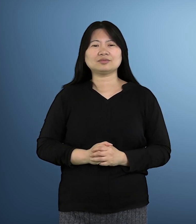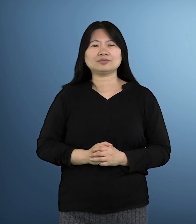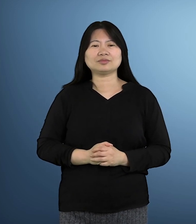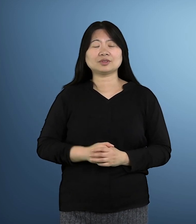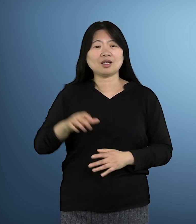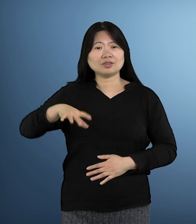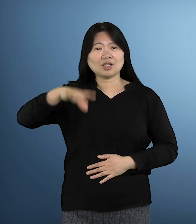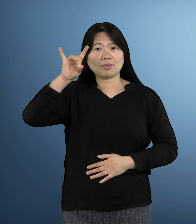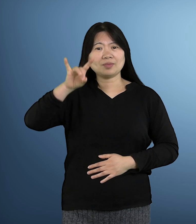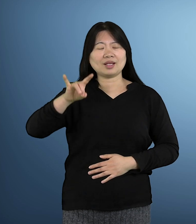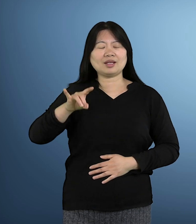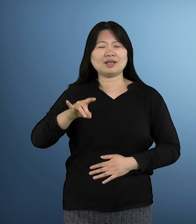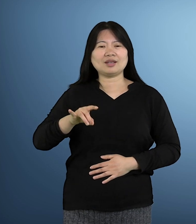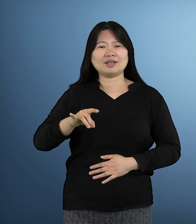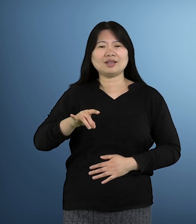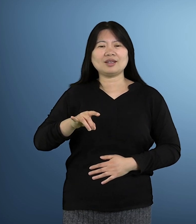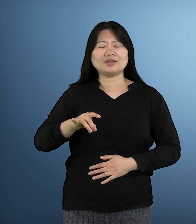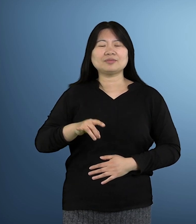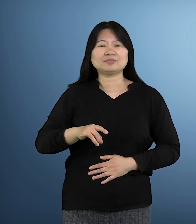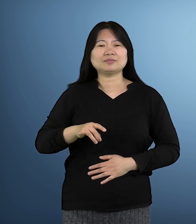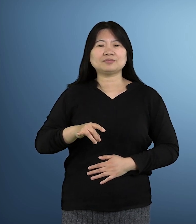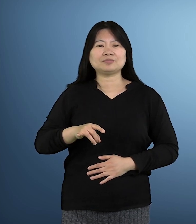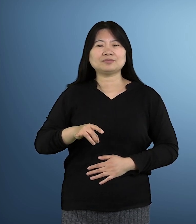자, 처음에 나타난 현상은